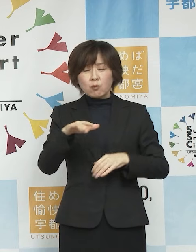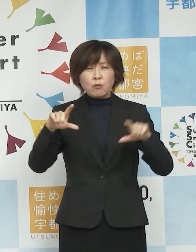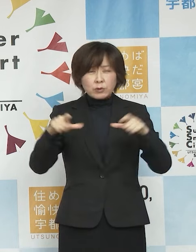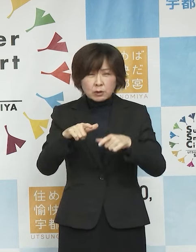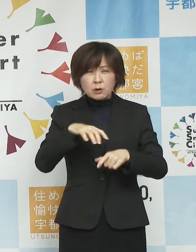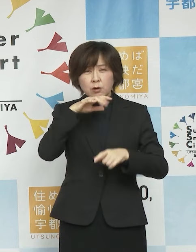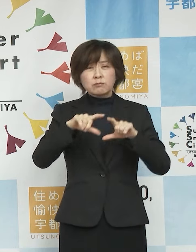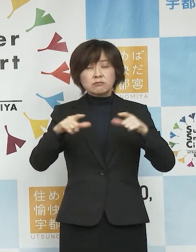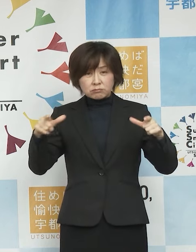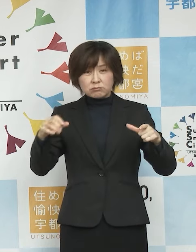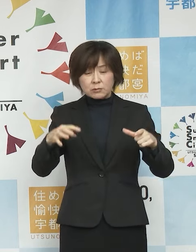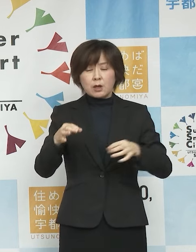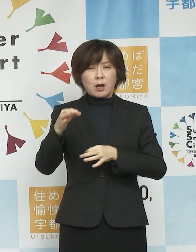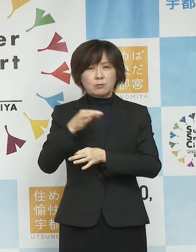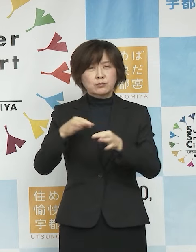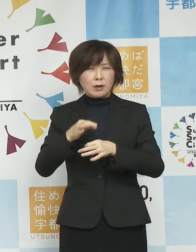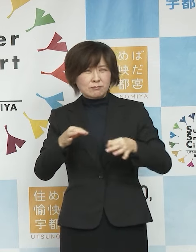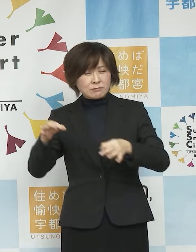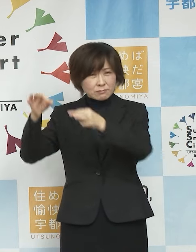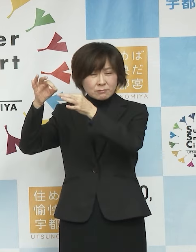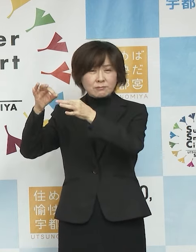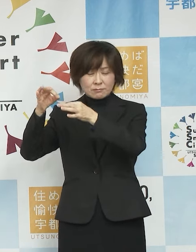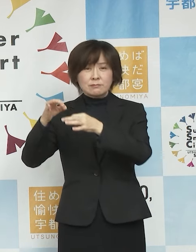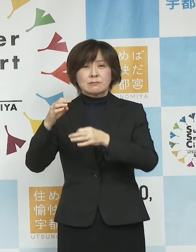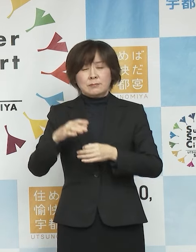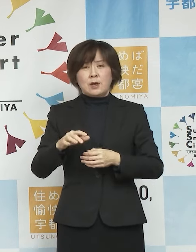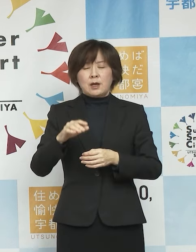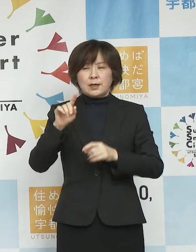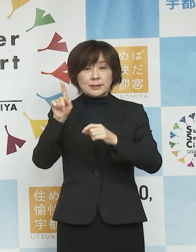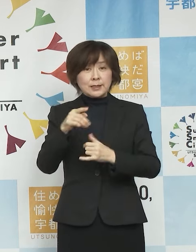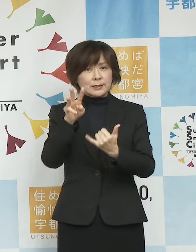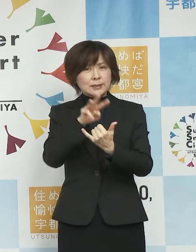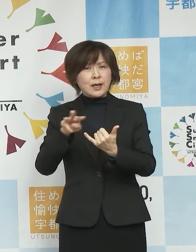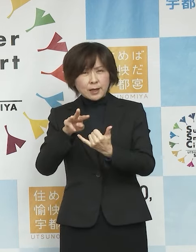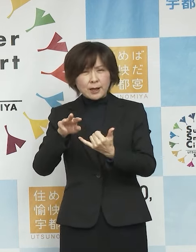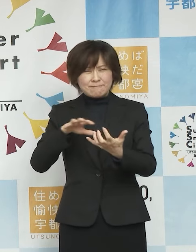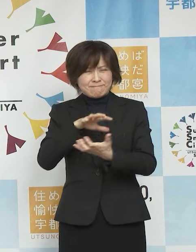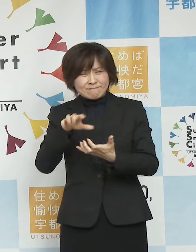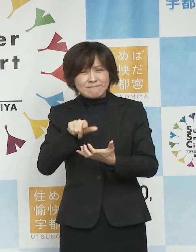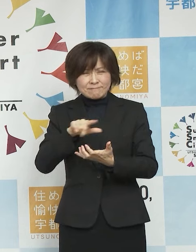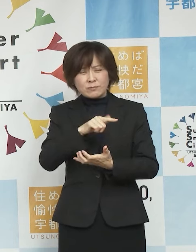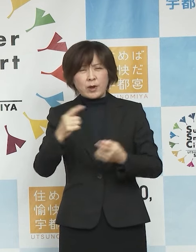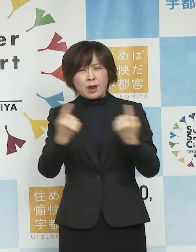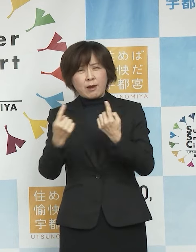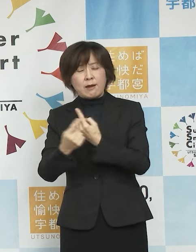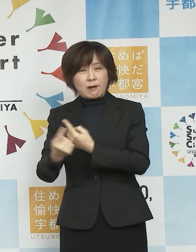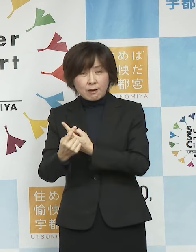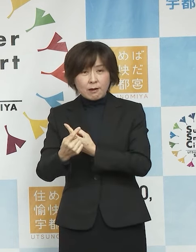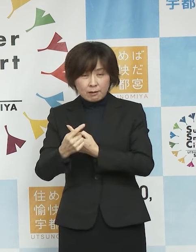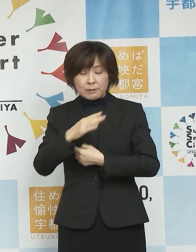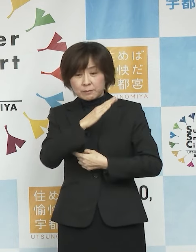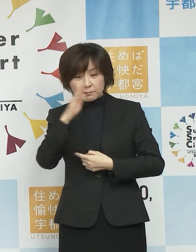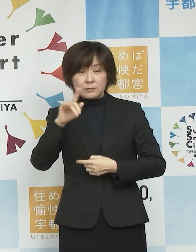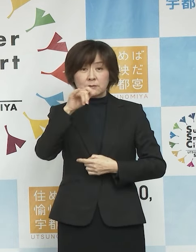く物価高騰、自然災害の増加や激甚化など大きく変化をしており、特に本格化する